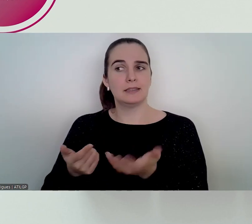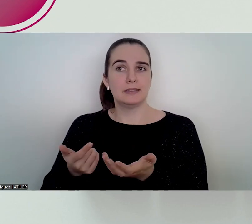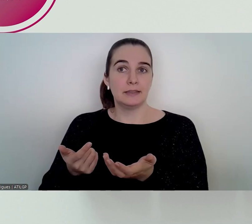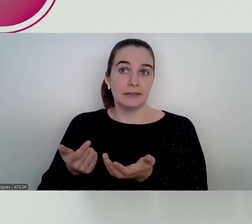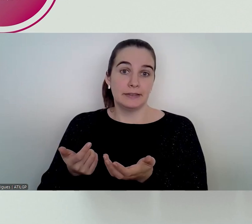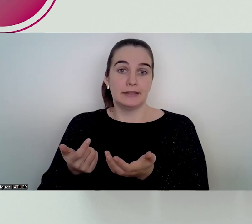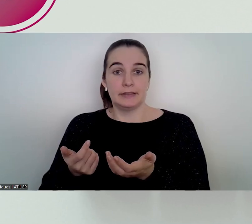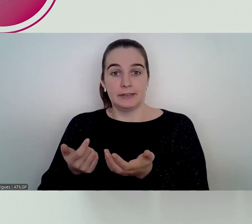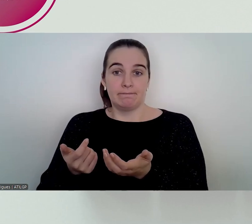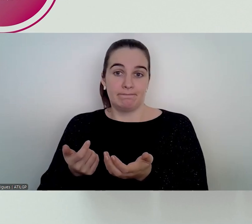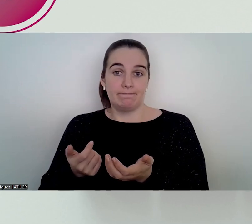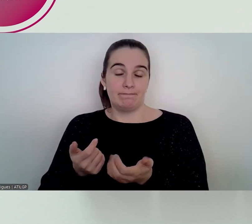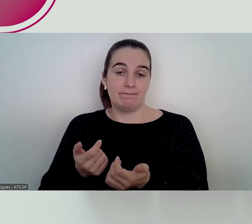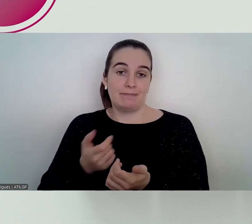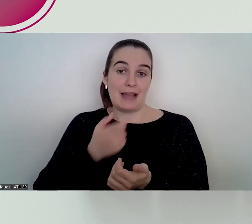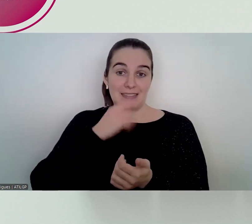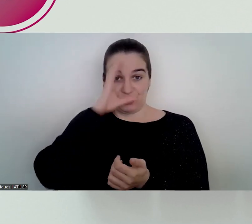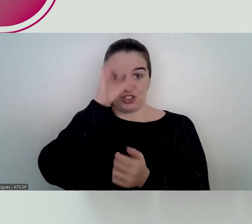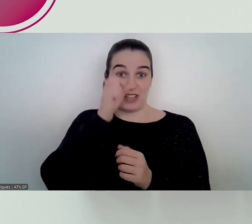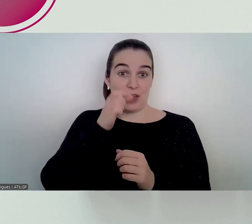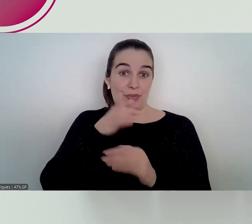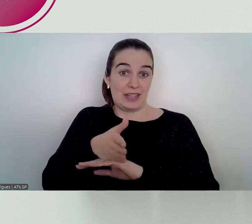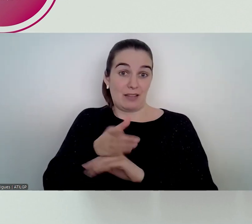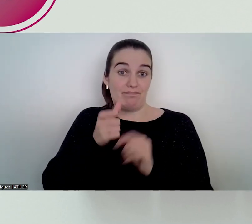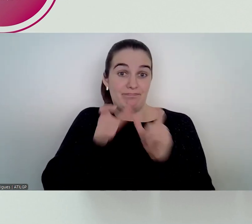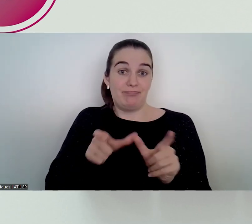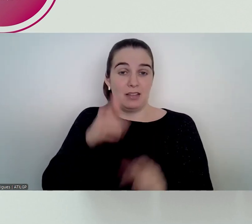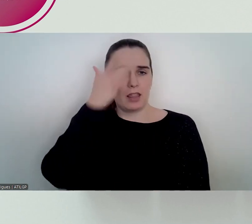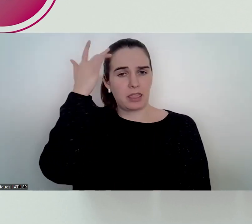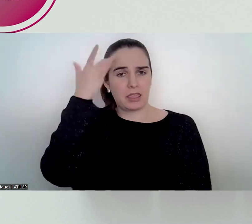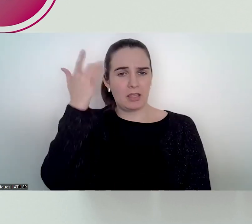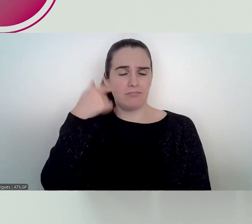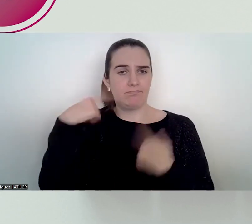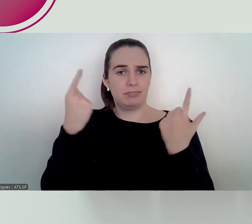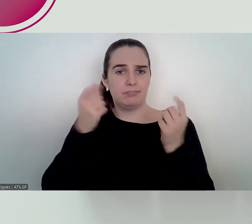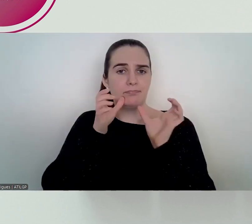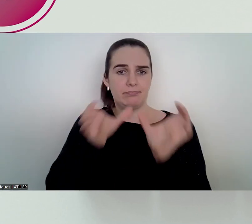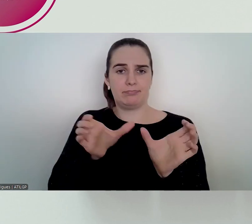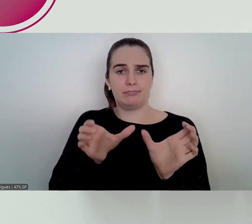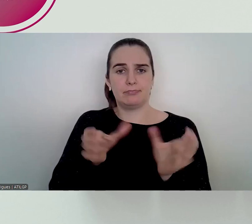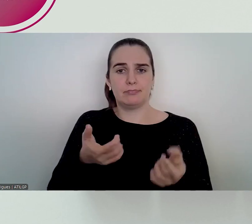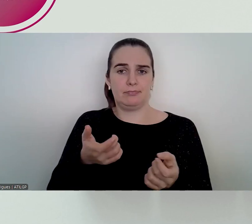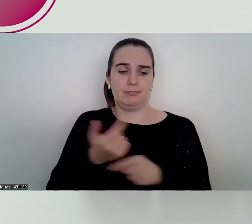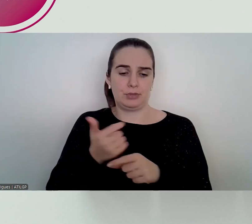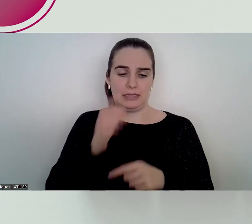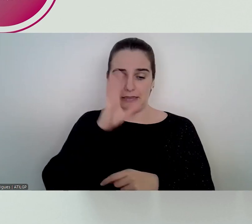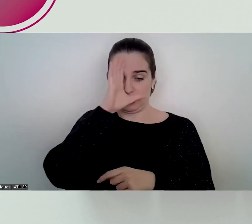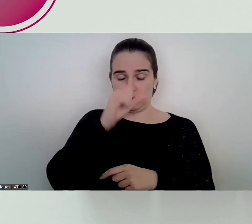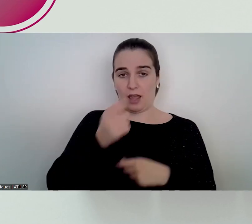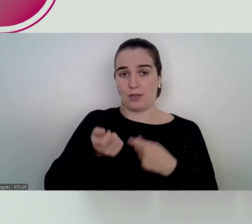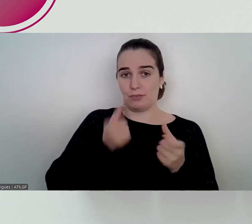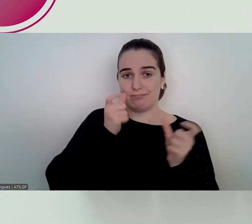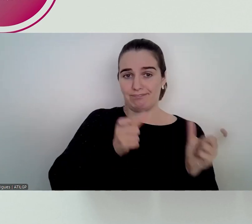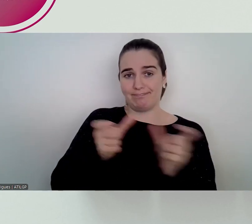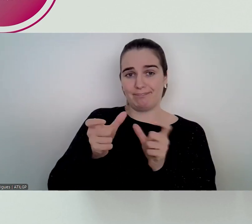beneficia do controle direto do Estado, no sentido em que, havendo uma supervisão direta do Estado